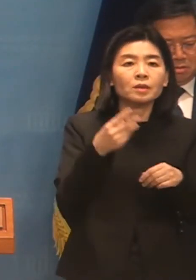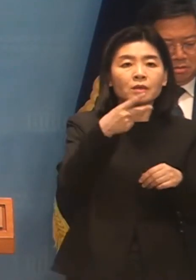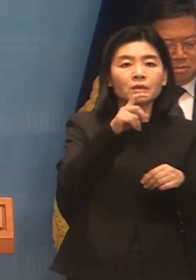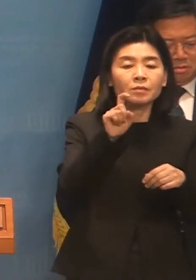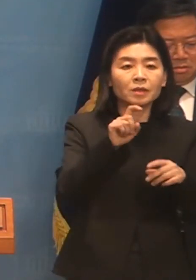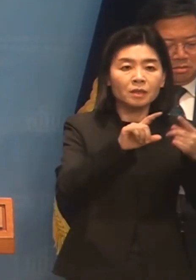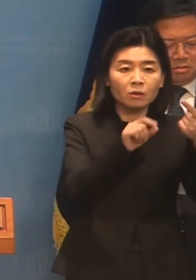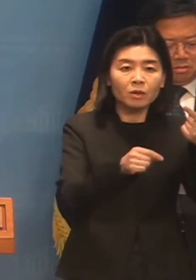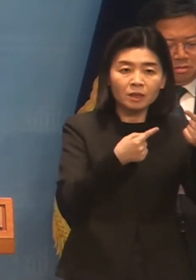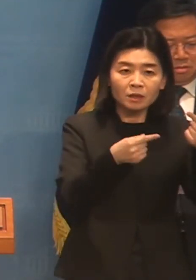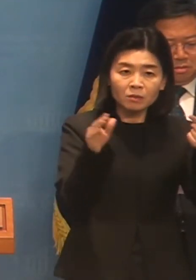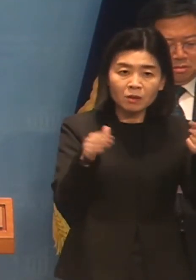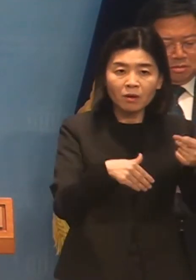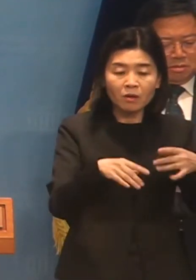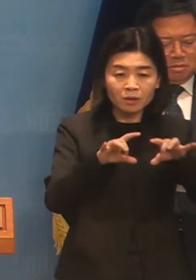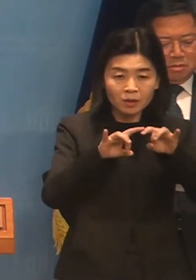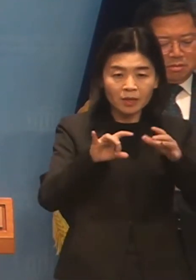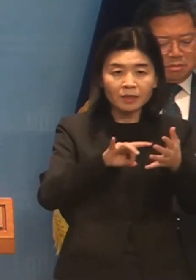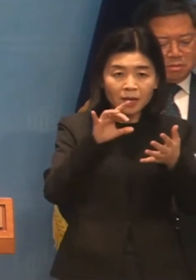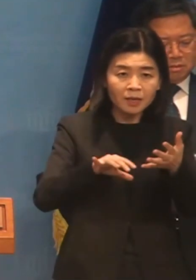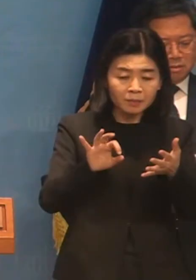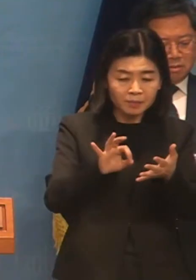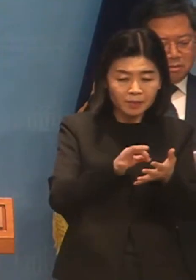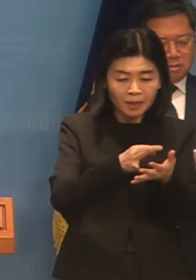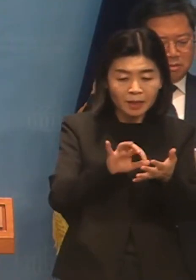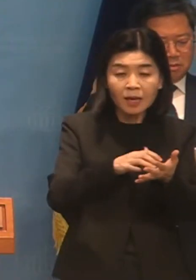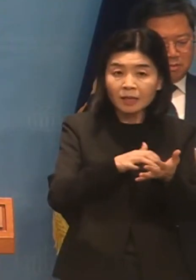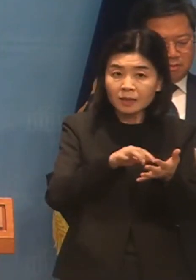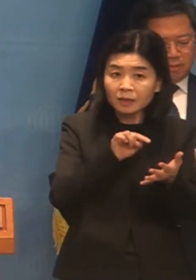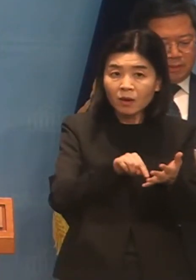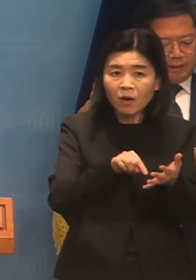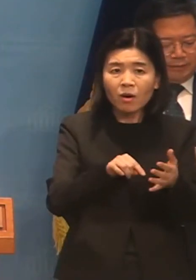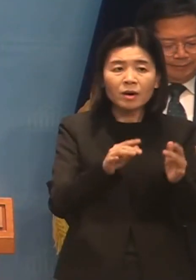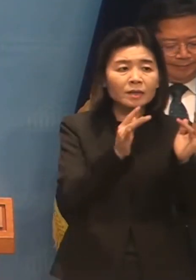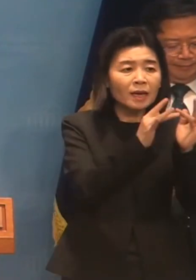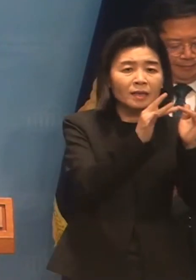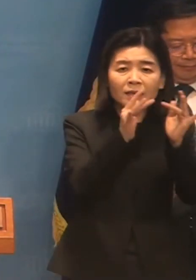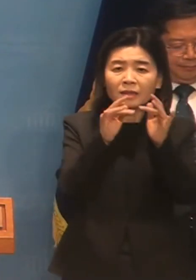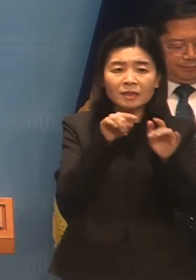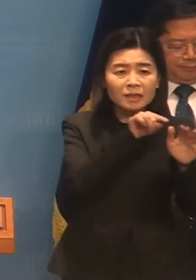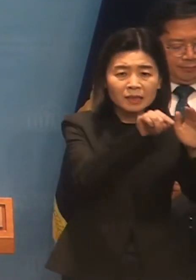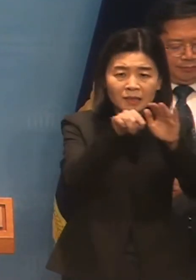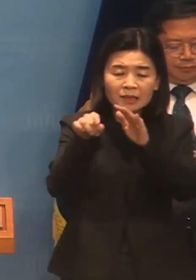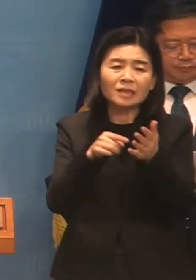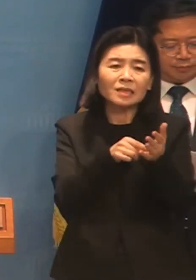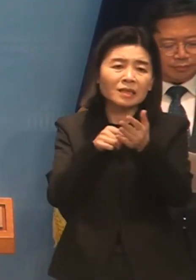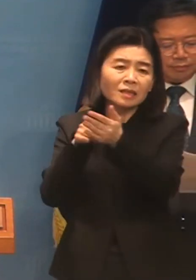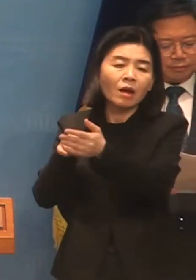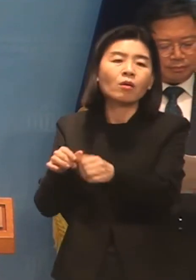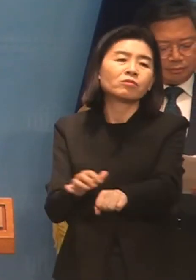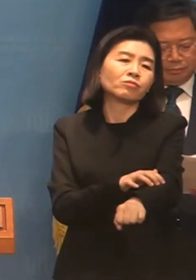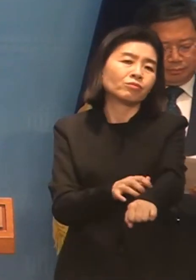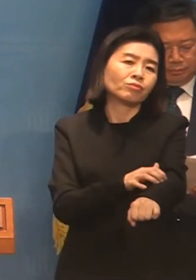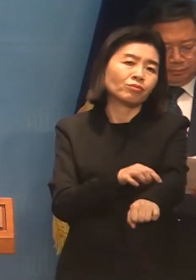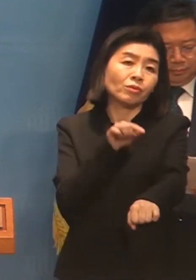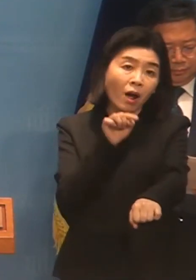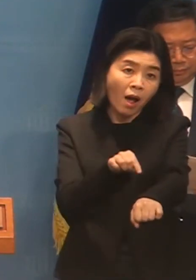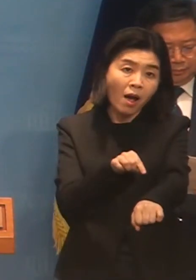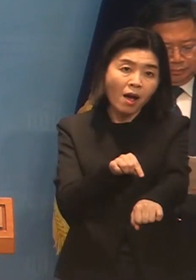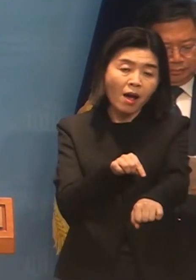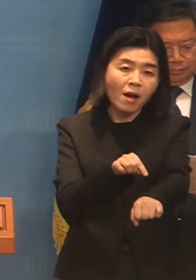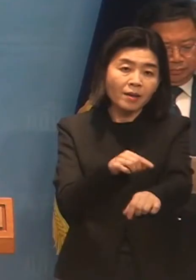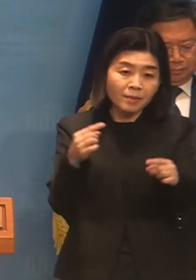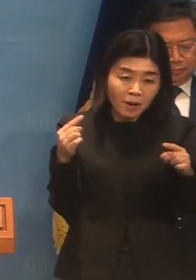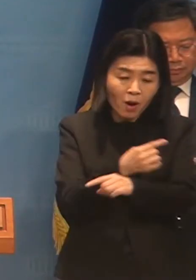시행된 전자세금 계산서는 여러 사이트를 별도 신청해야 하는 불편함이 있었고 이 불편함을